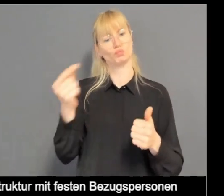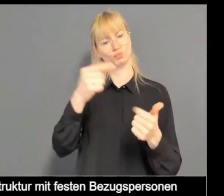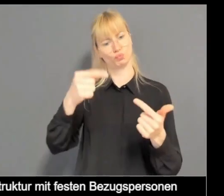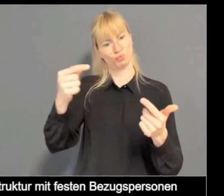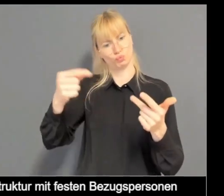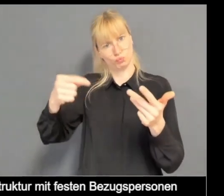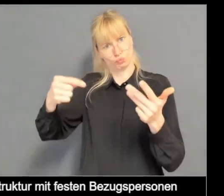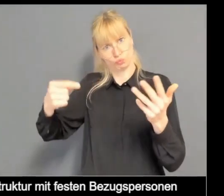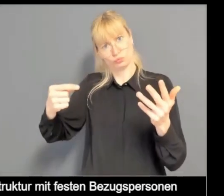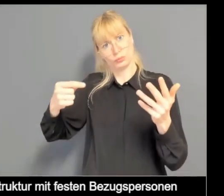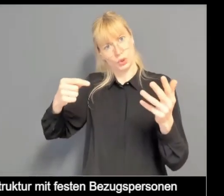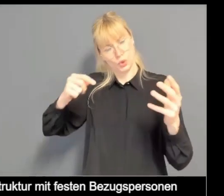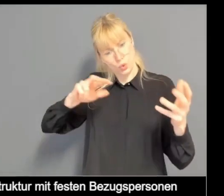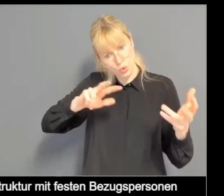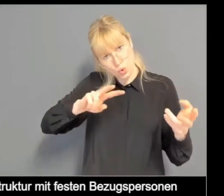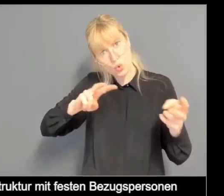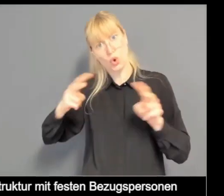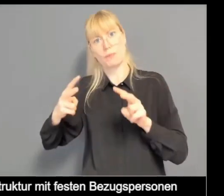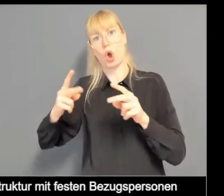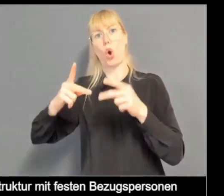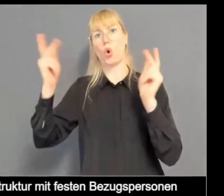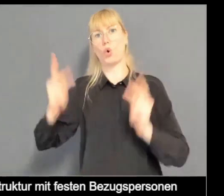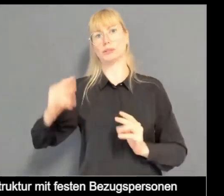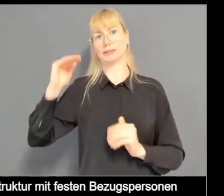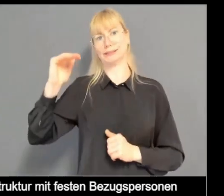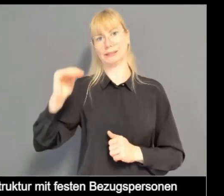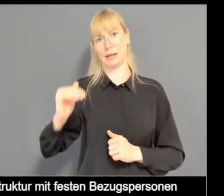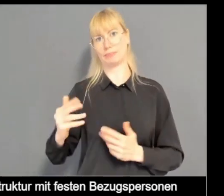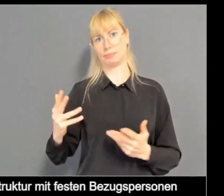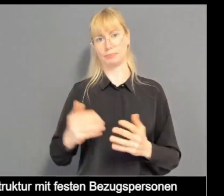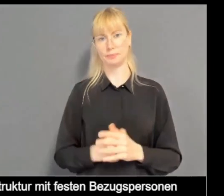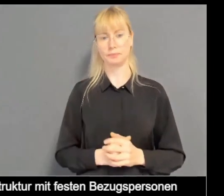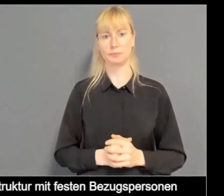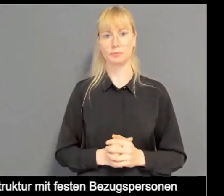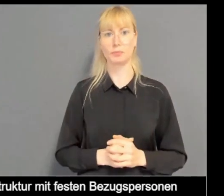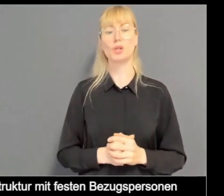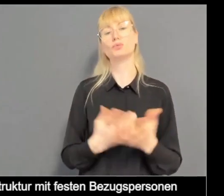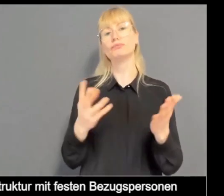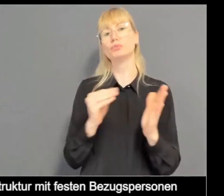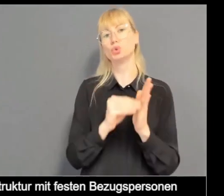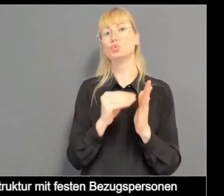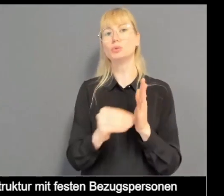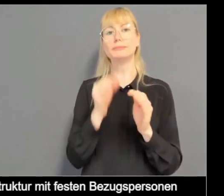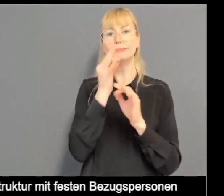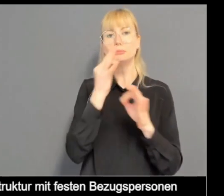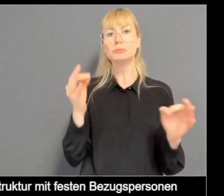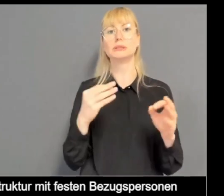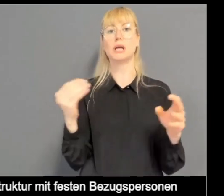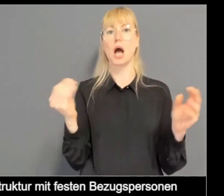Ganze in ein entsprechendes Rahmenkonzept eingebunden, das dann die Schulen vor Ort auch ausgestalten können, je nach